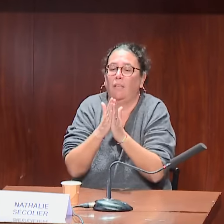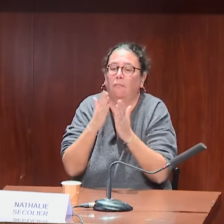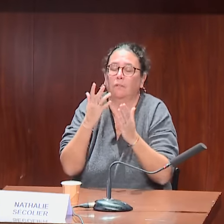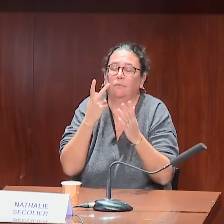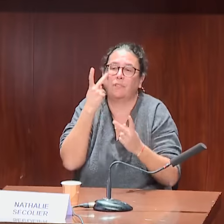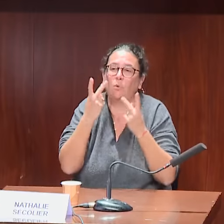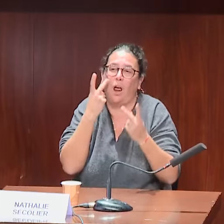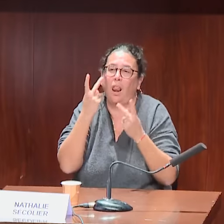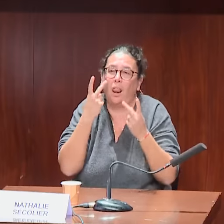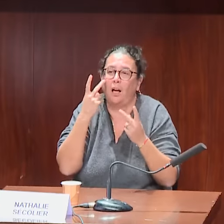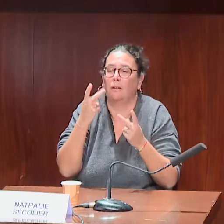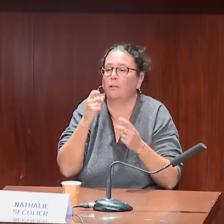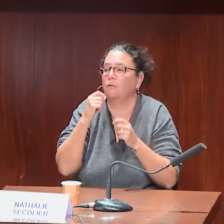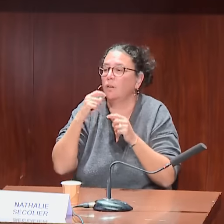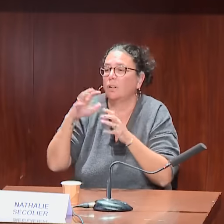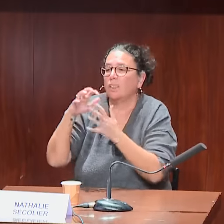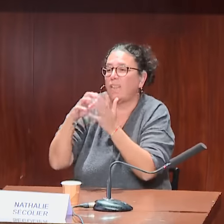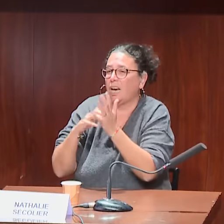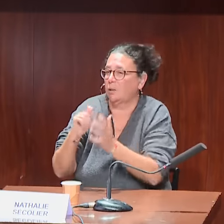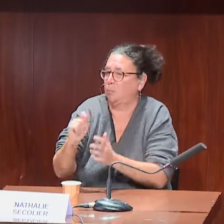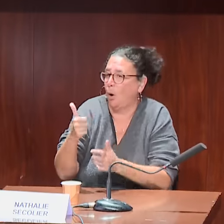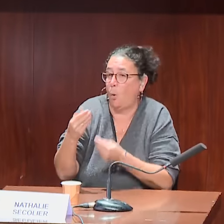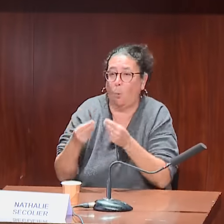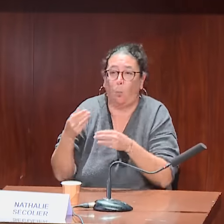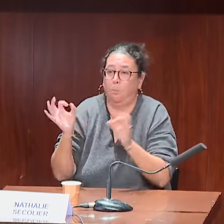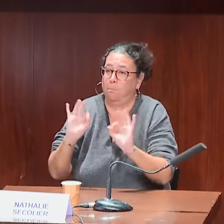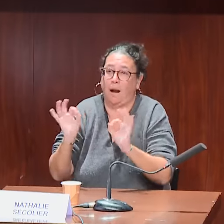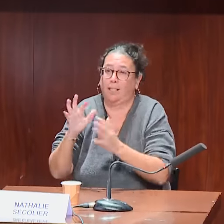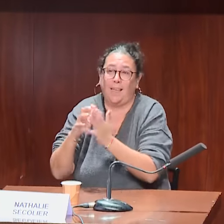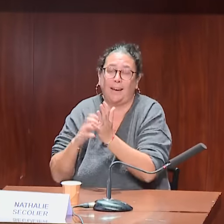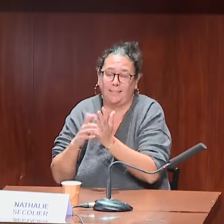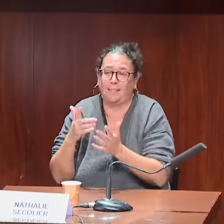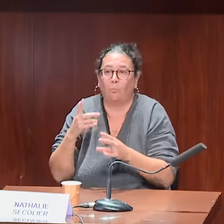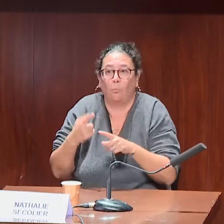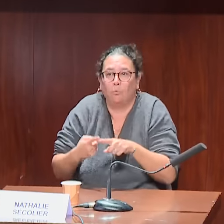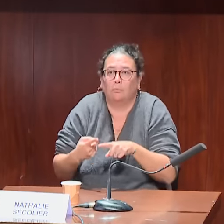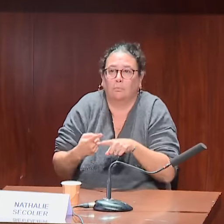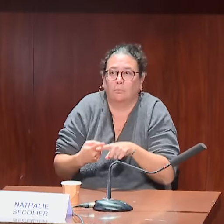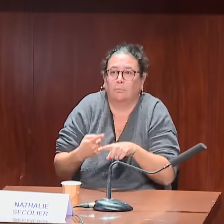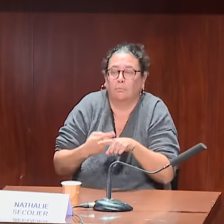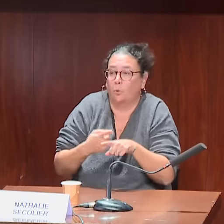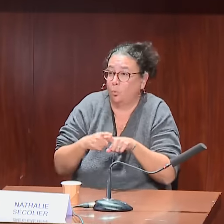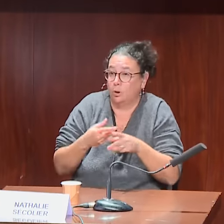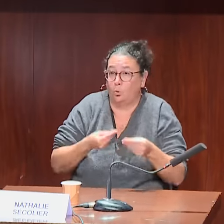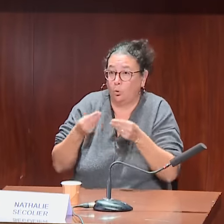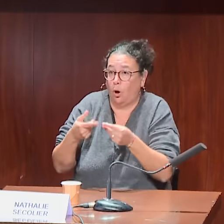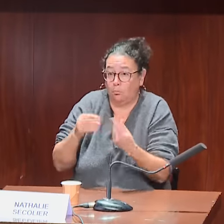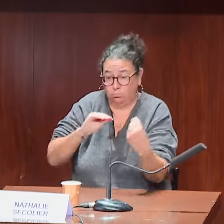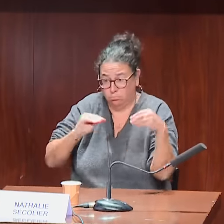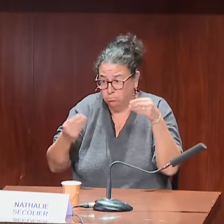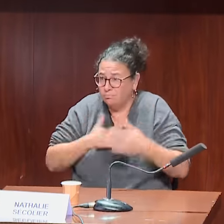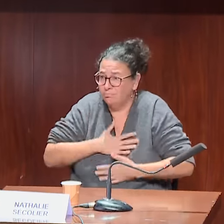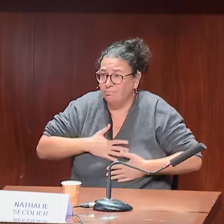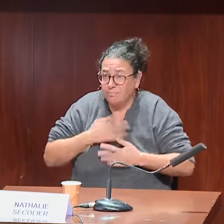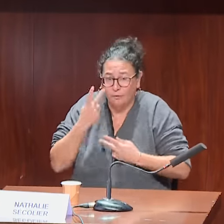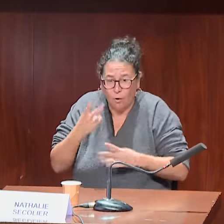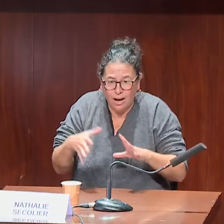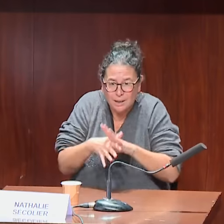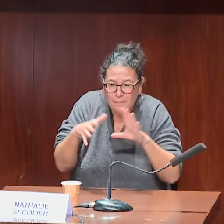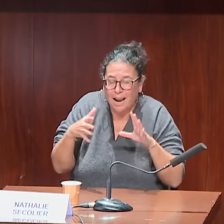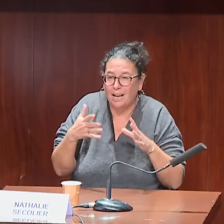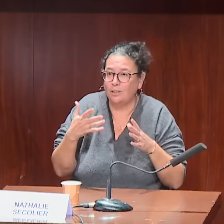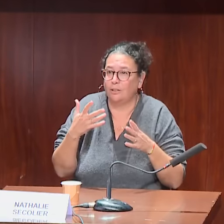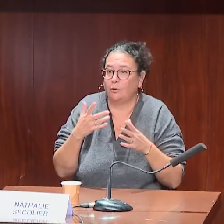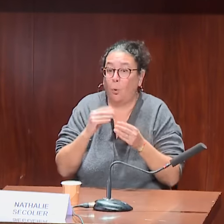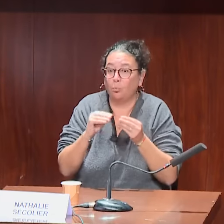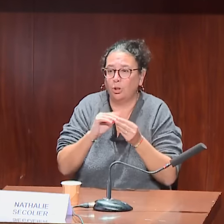au même niveau. Il y a un rayon, peut-être, où il y a des livres visuels, enfin, uniquement visuels ou alors avec très peu de